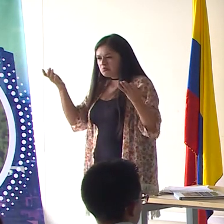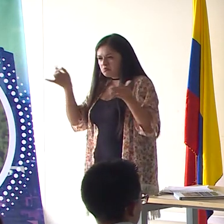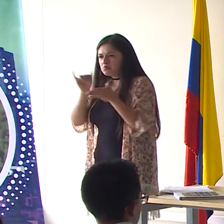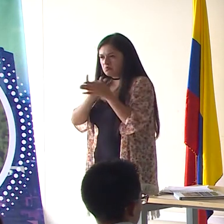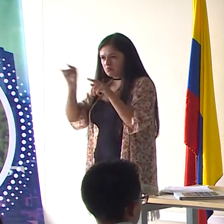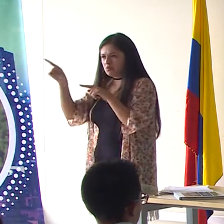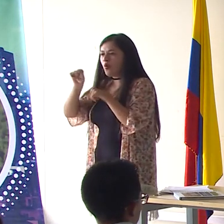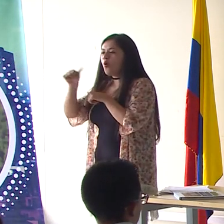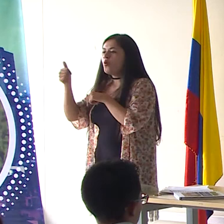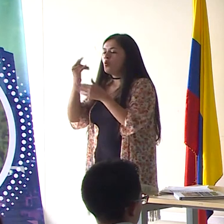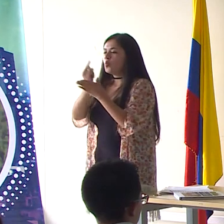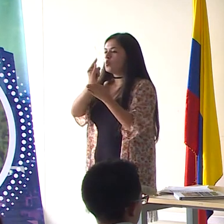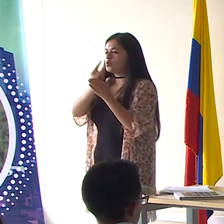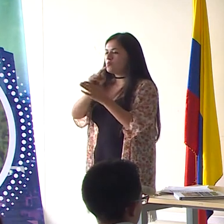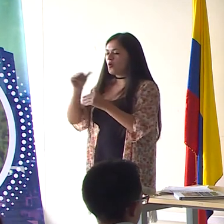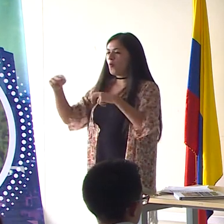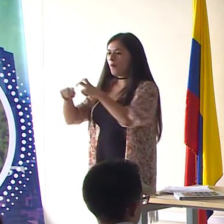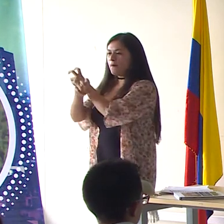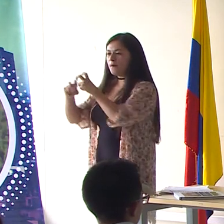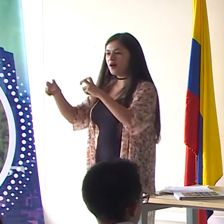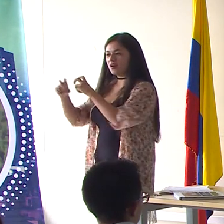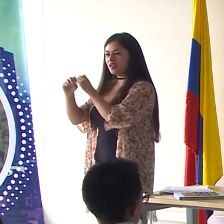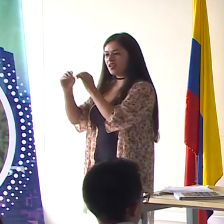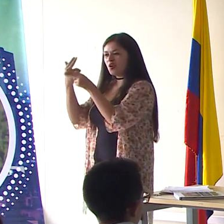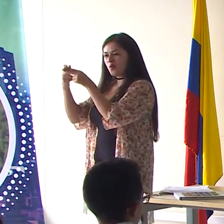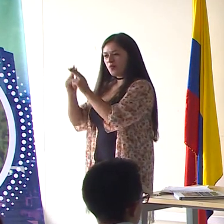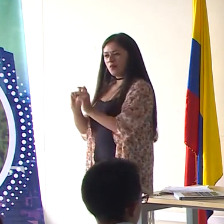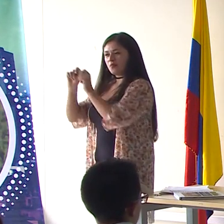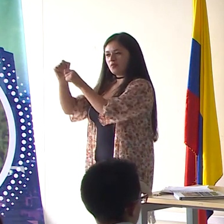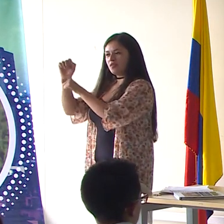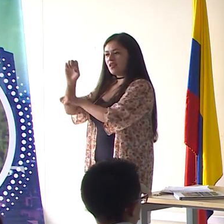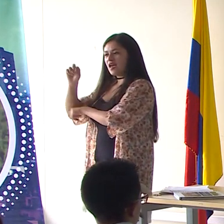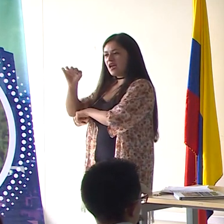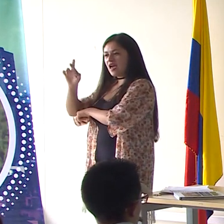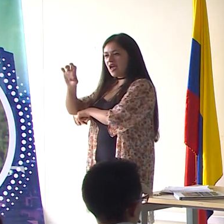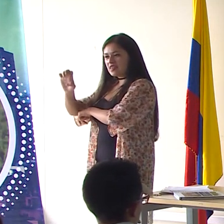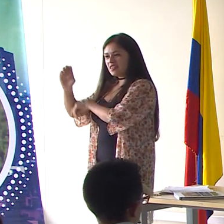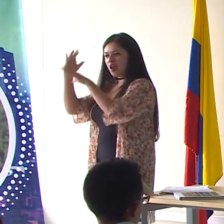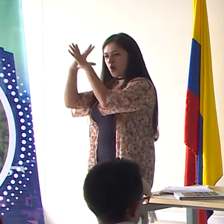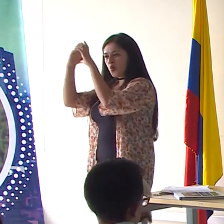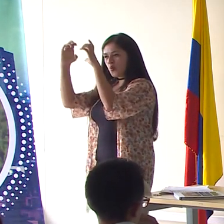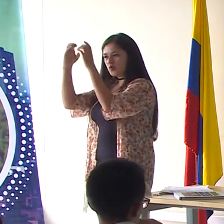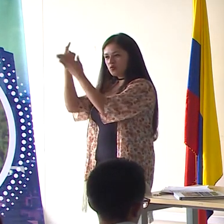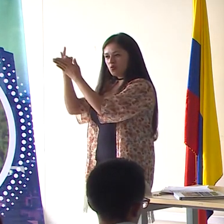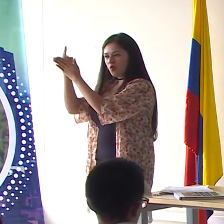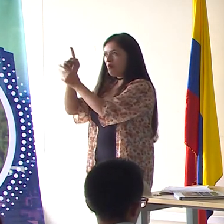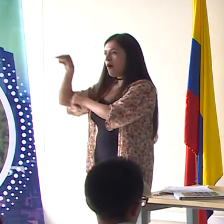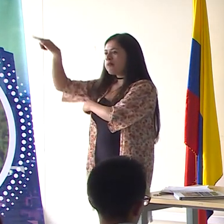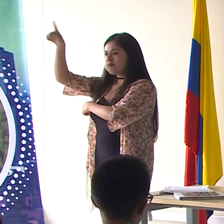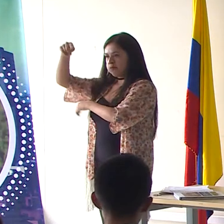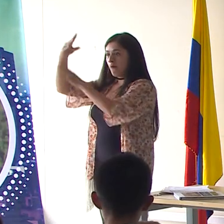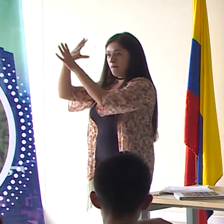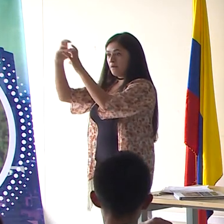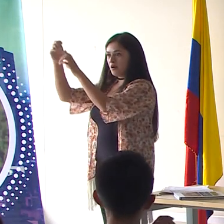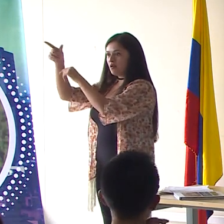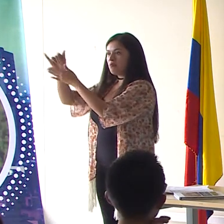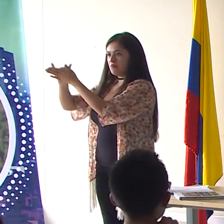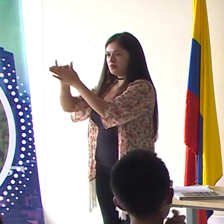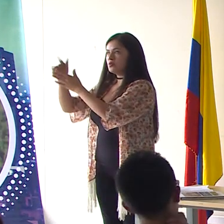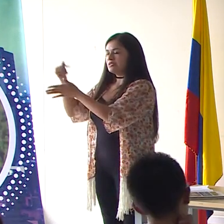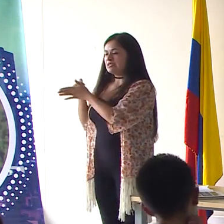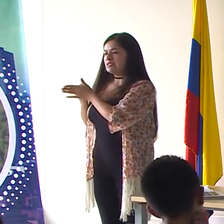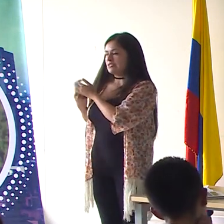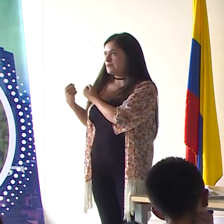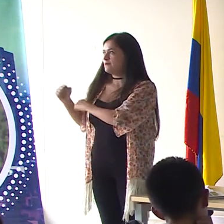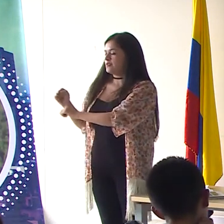entre nubes que va con sus estudiantes a caminar allí si ingentes esfuerzos se hacen en el sur pero